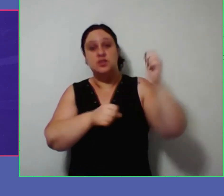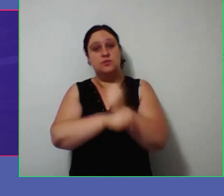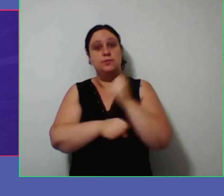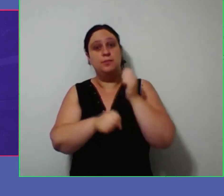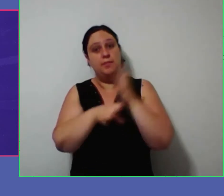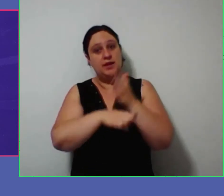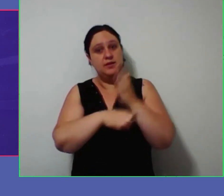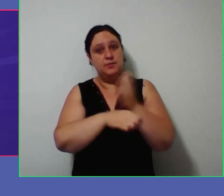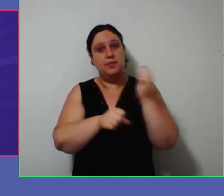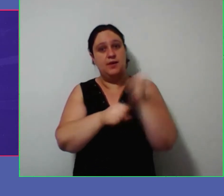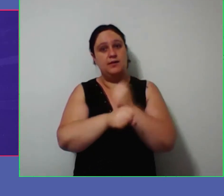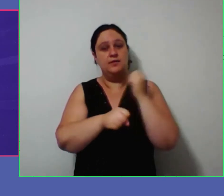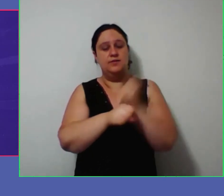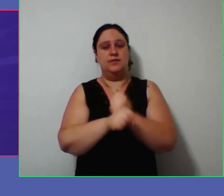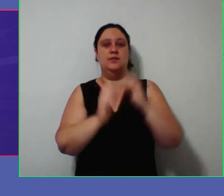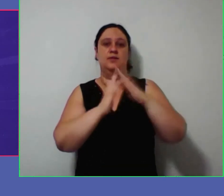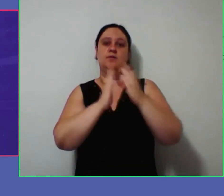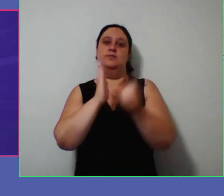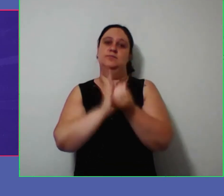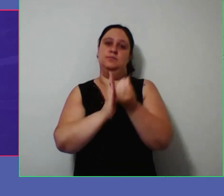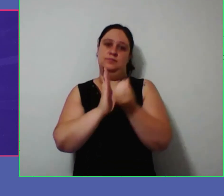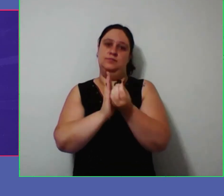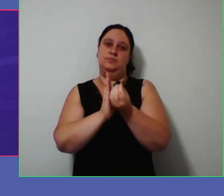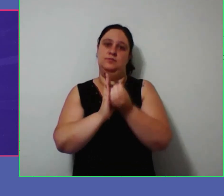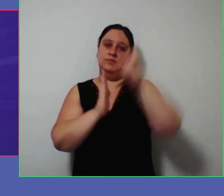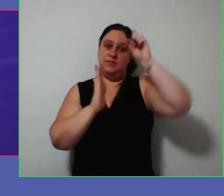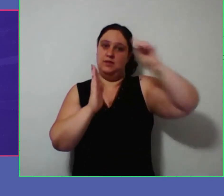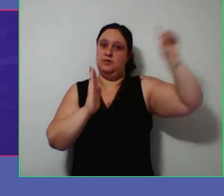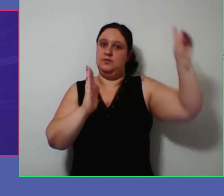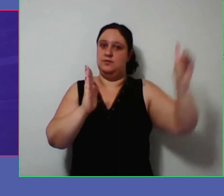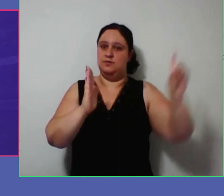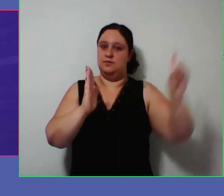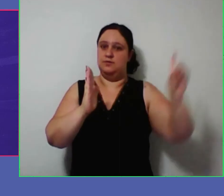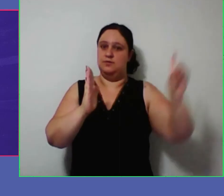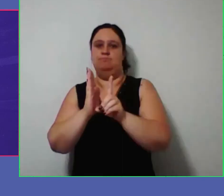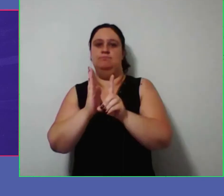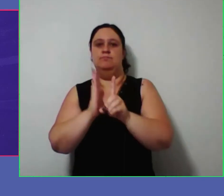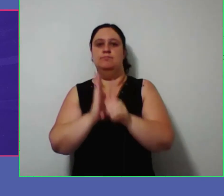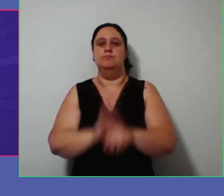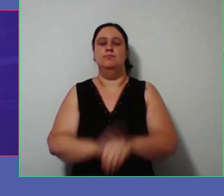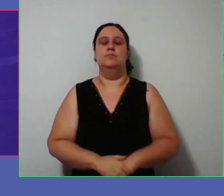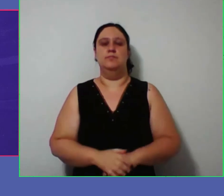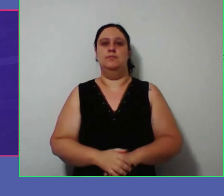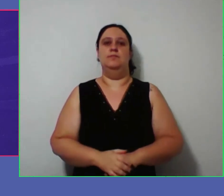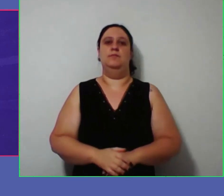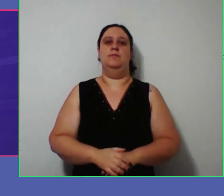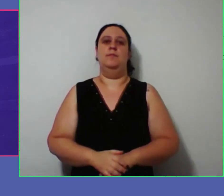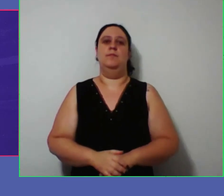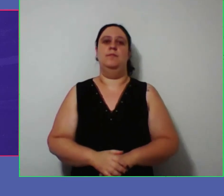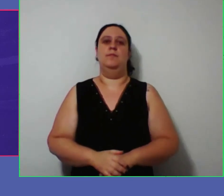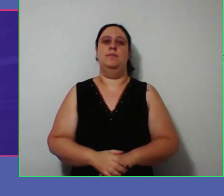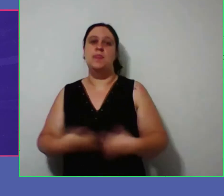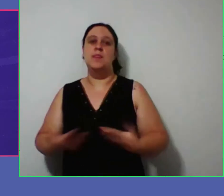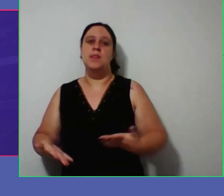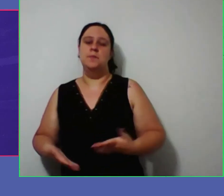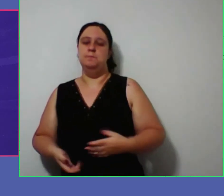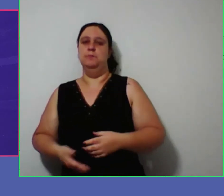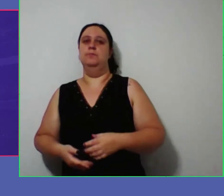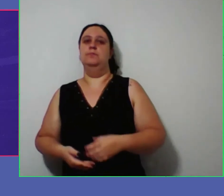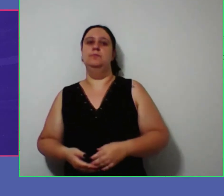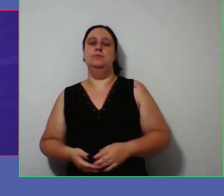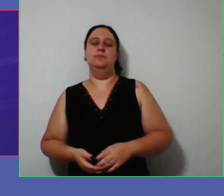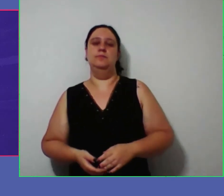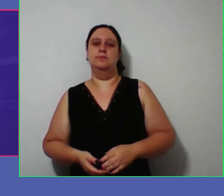Deus no Espírito. E Deus está fazendo esse trabalho entre nós. Colossenses